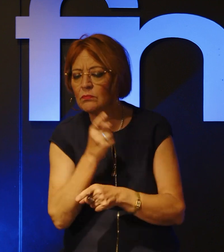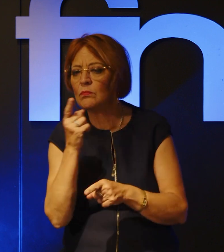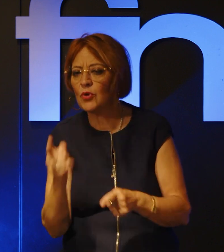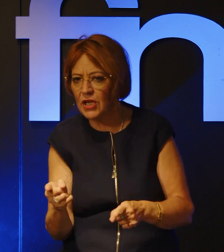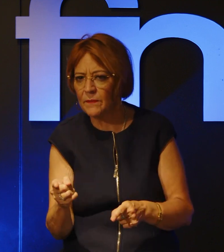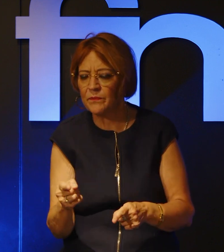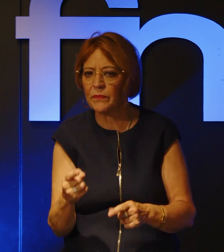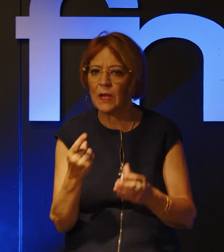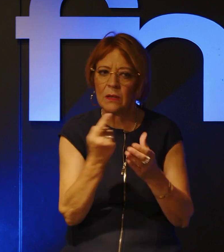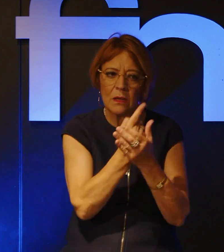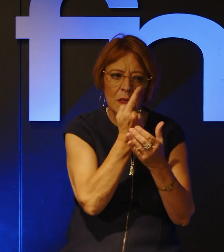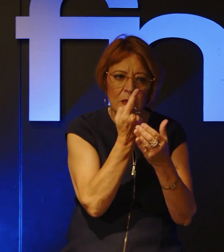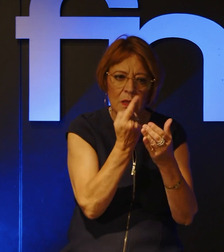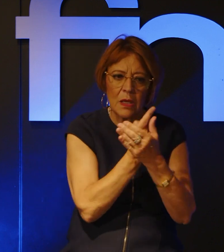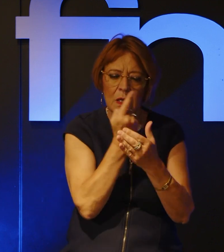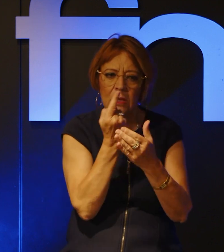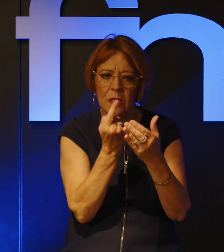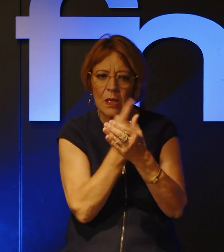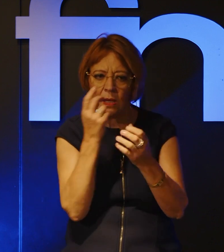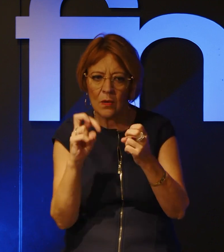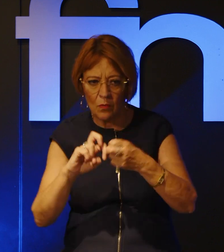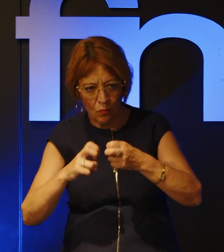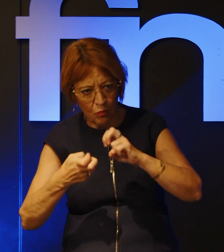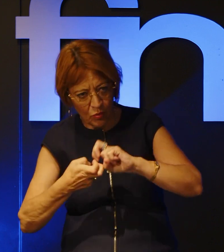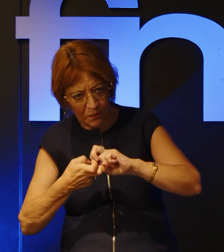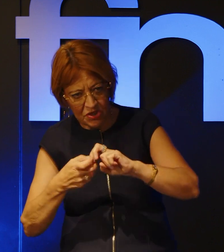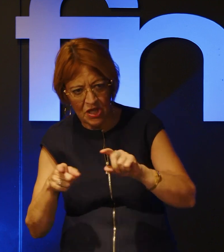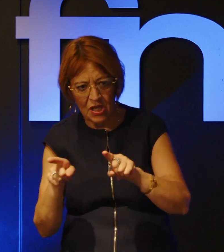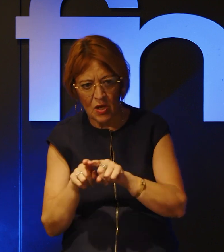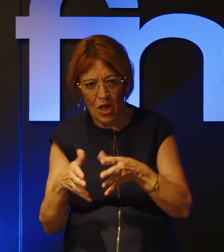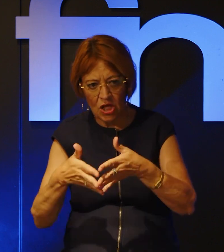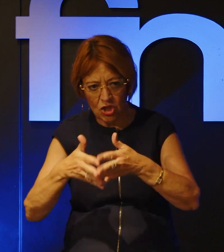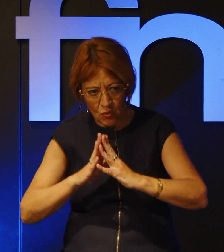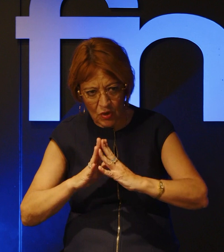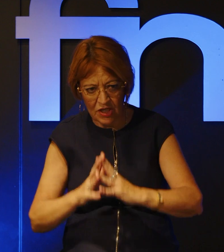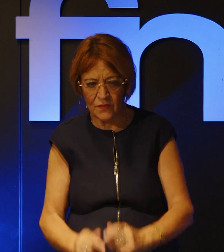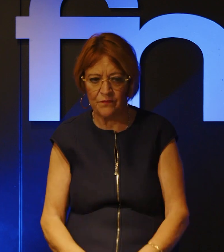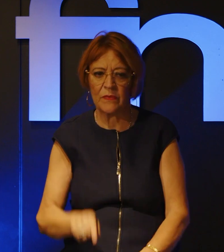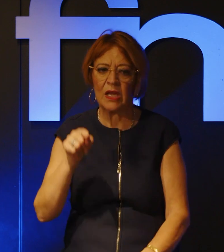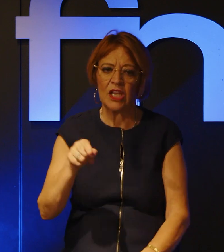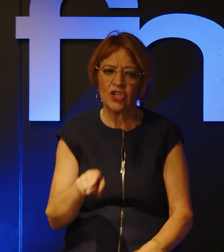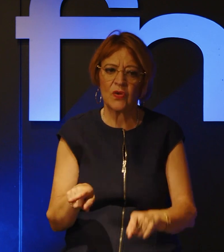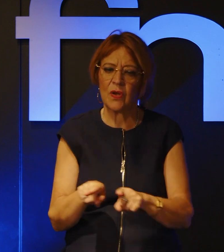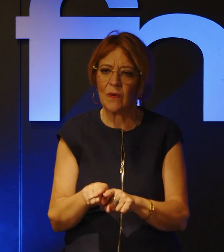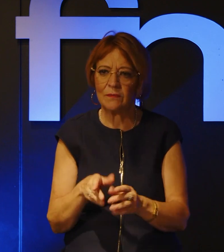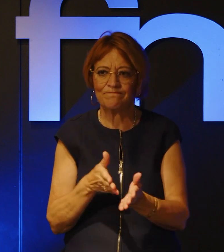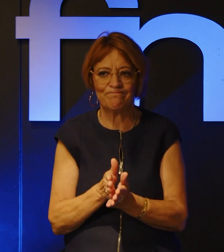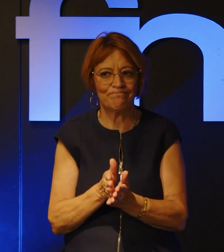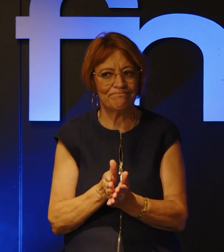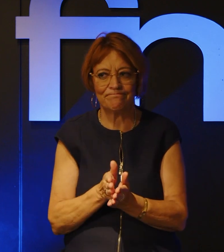da individualização de problemas que são estruturais ora isto tende a não correr muito